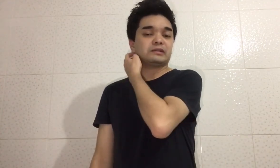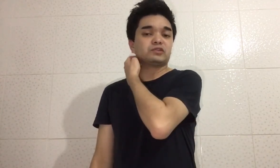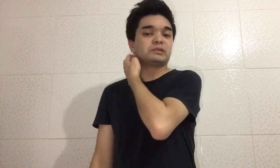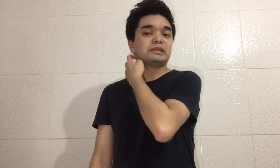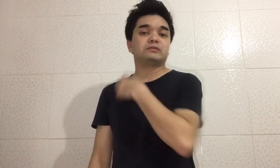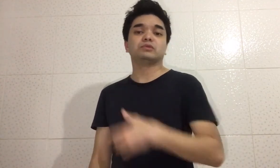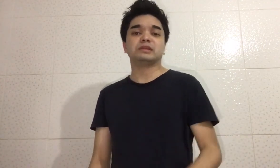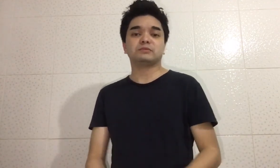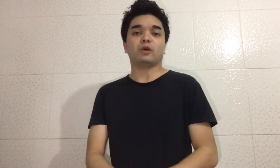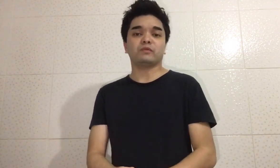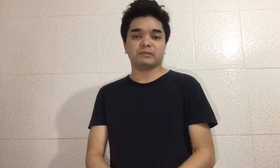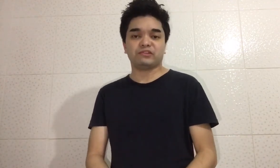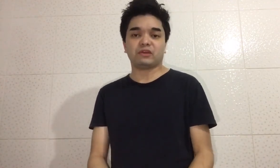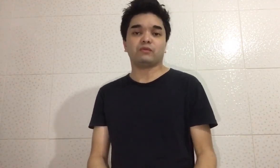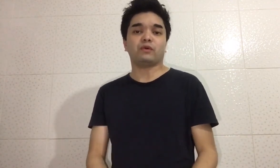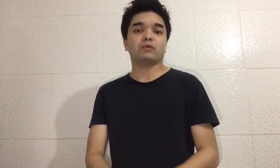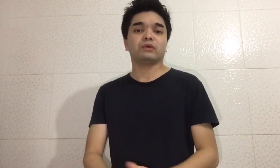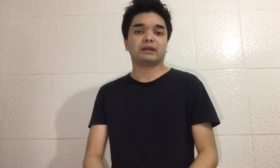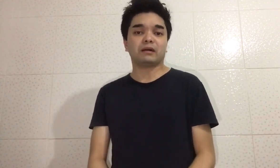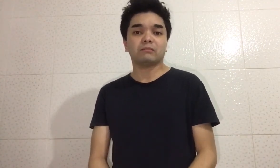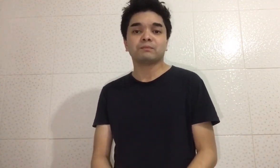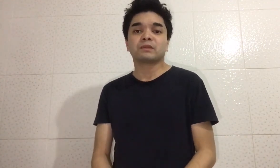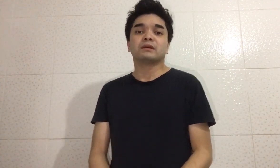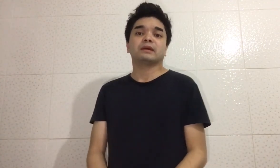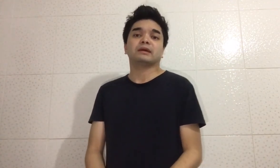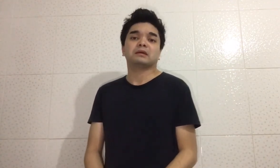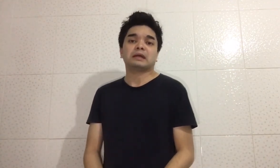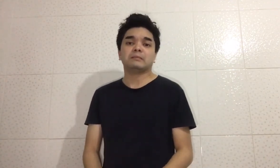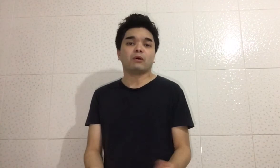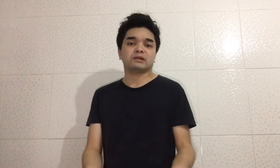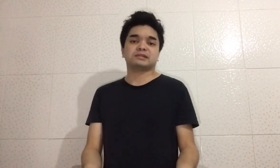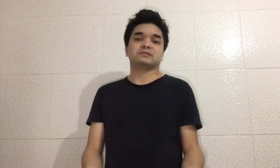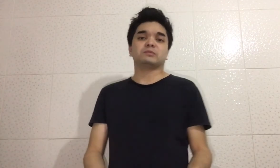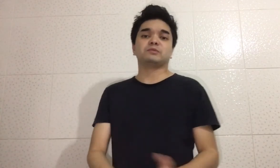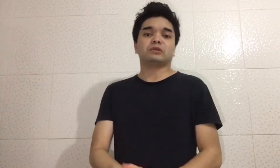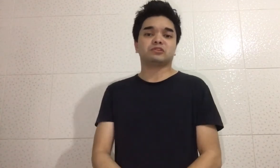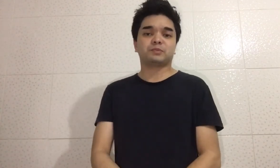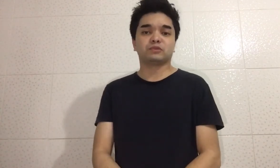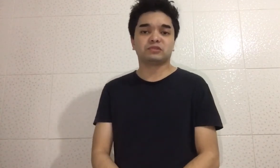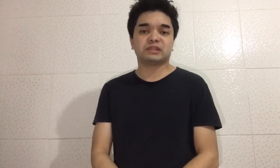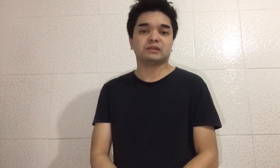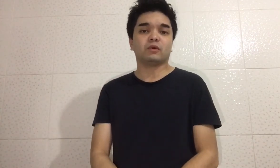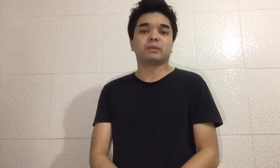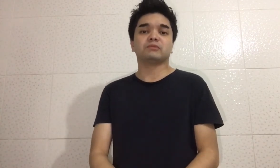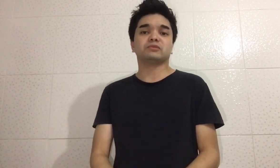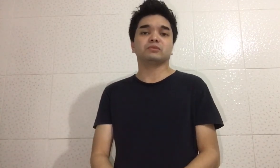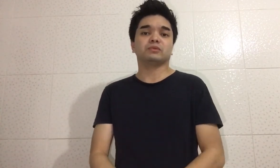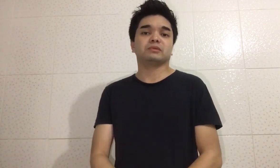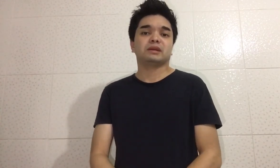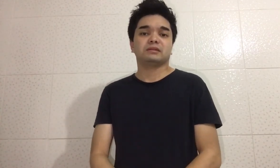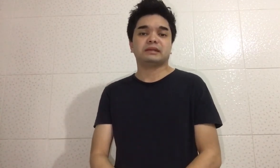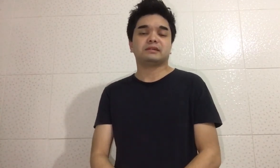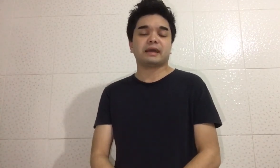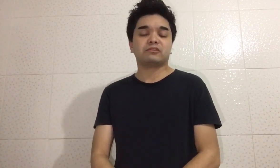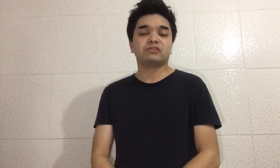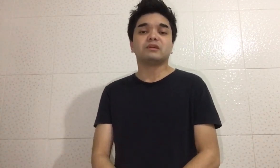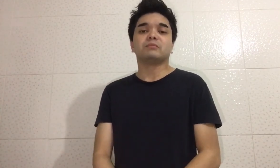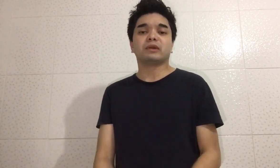sobre turismo, obviamente, que é o foco do canal, unboxing sobre nossos produtos que compramos na internet. Porém,